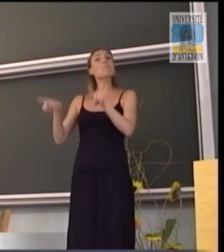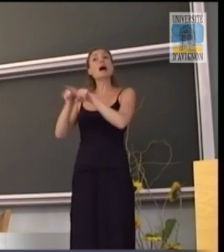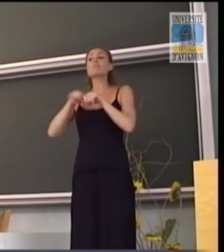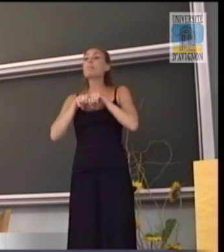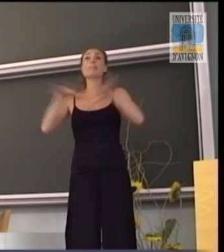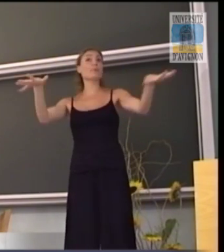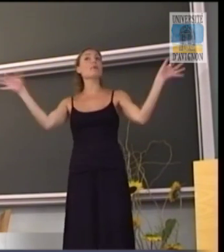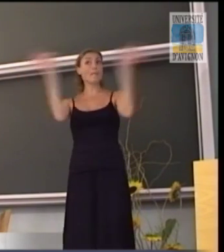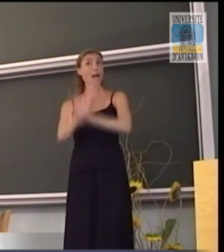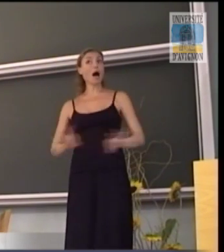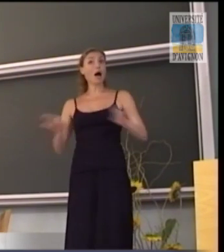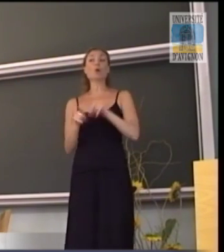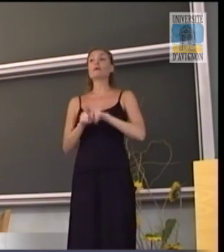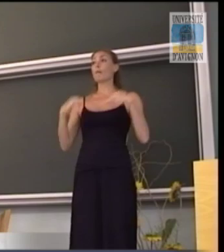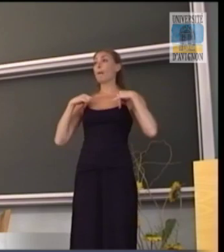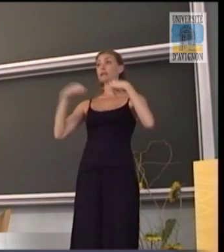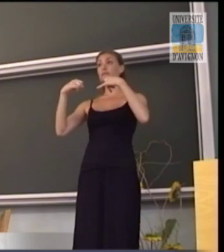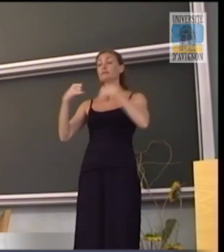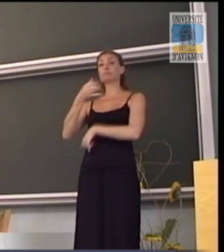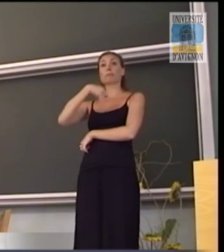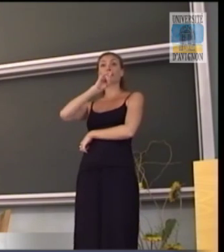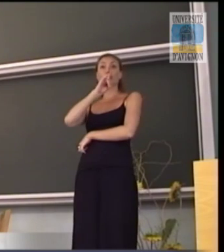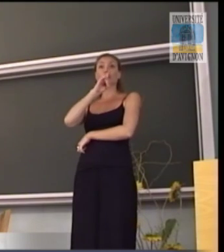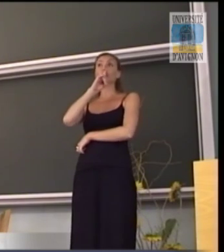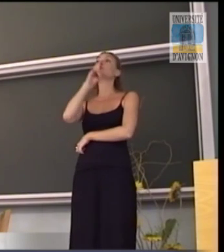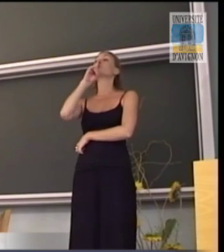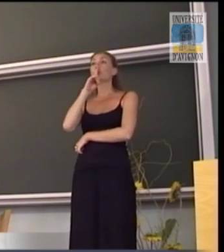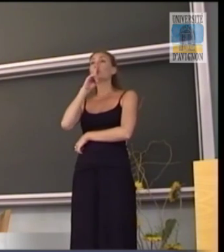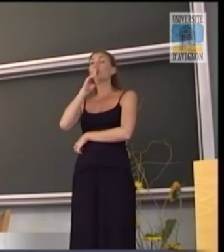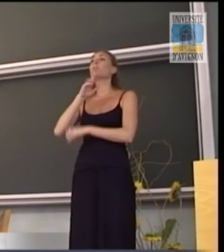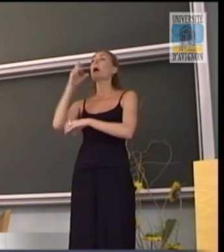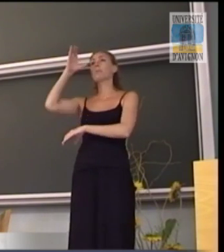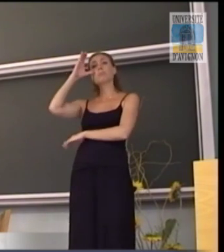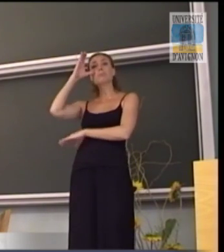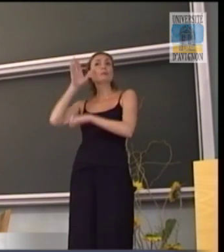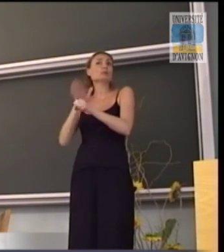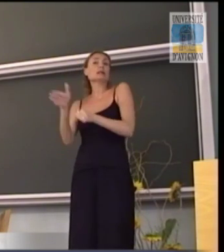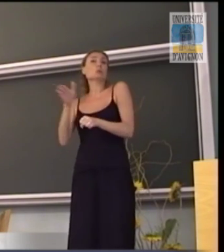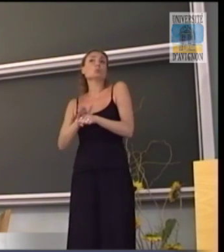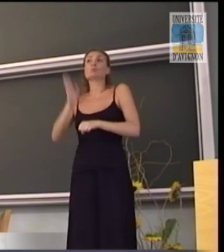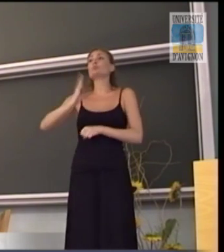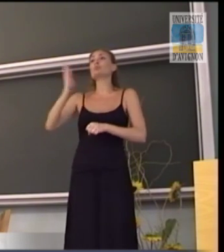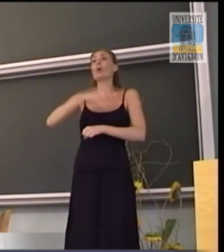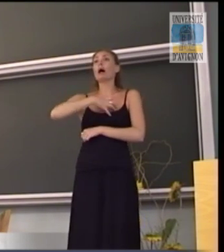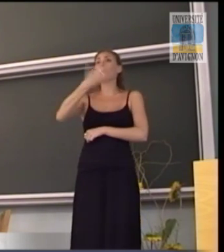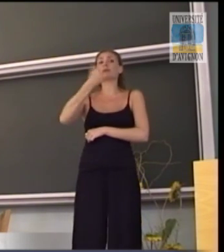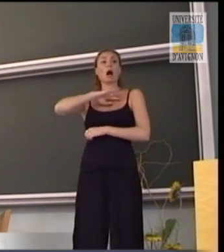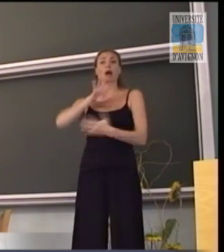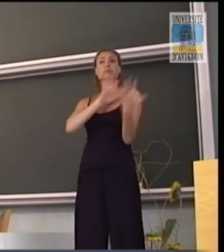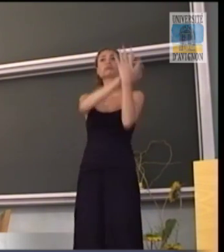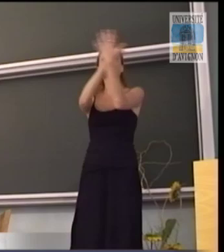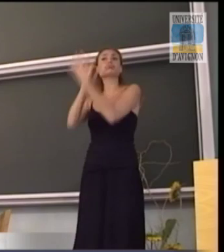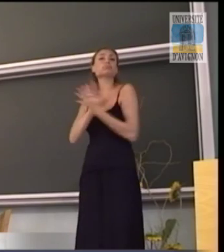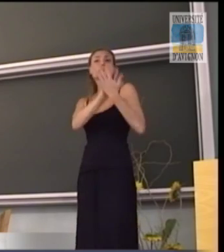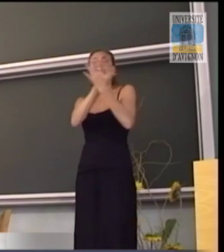on ne participe pas au débat, on s'exclut de ce débat, certes, on ne s'enrichit pas de la parole de l'autre, et évidemment, l'autre ne sait pas